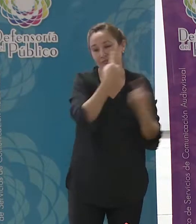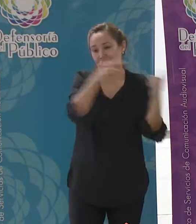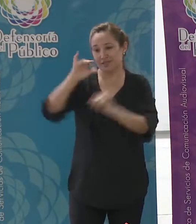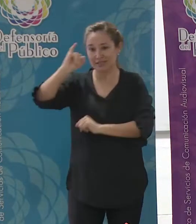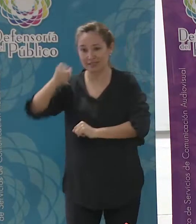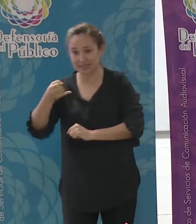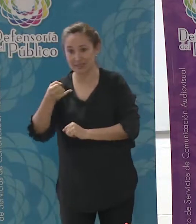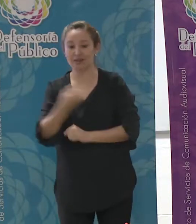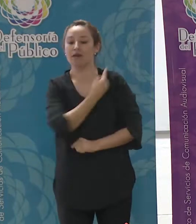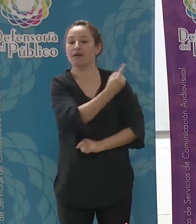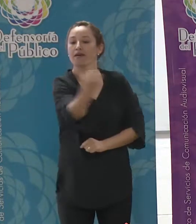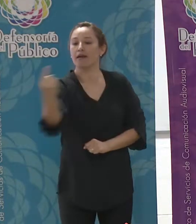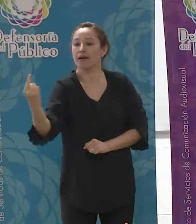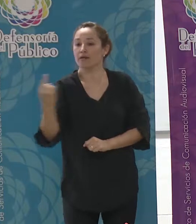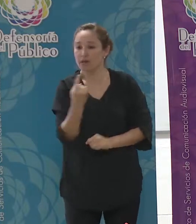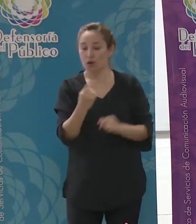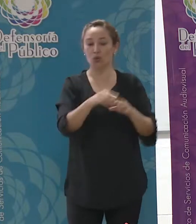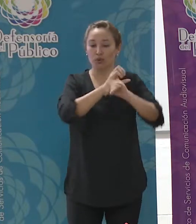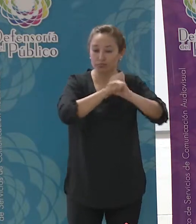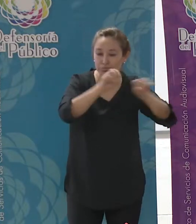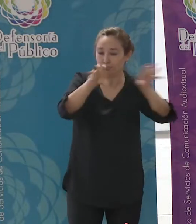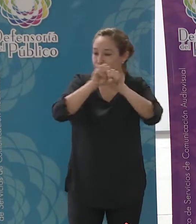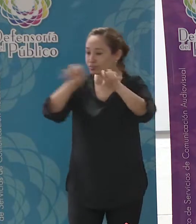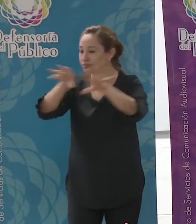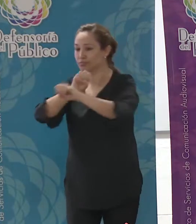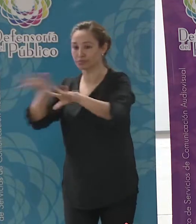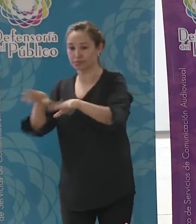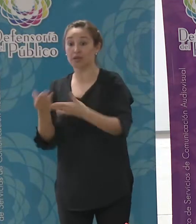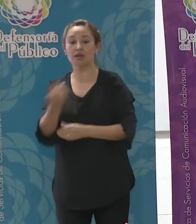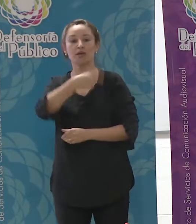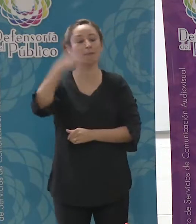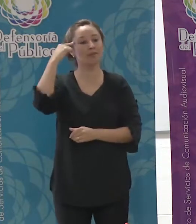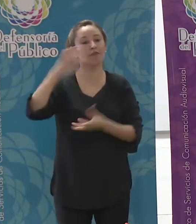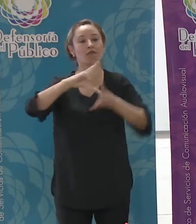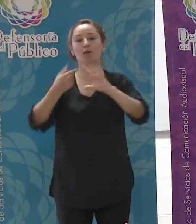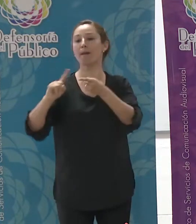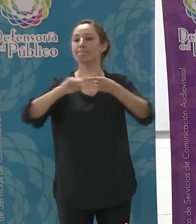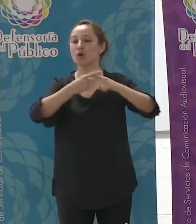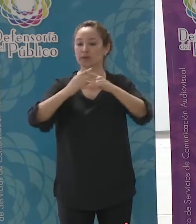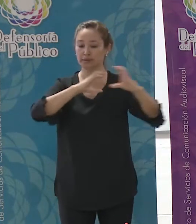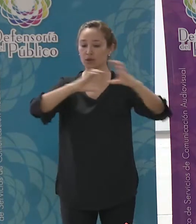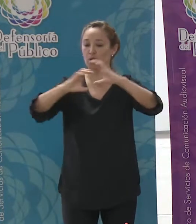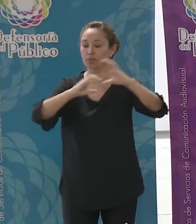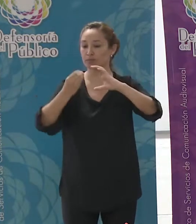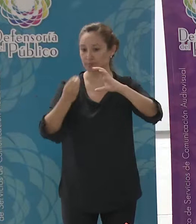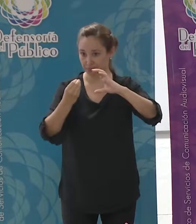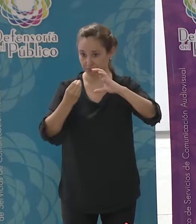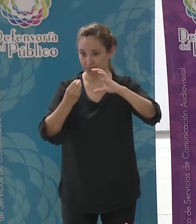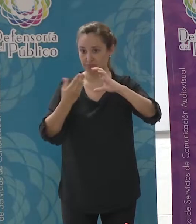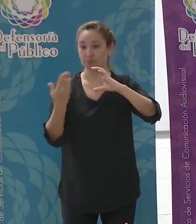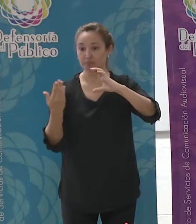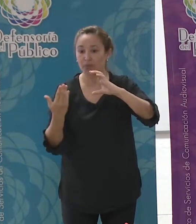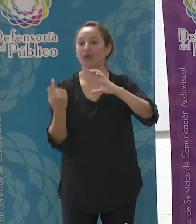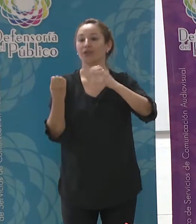particular y específica, nosotros pensamos nuestras políticas de comunicación de una manera situada, ya que cada